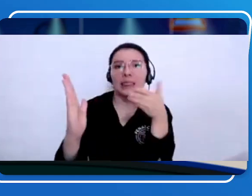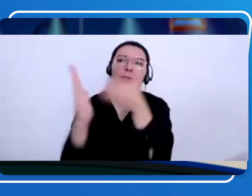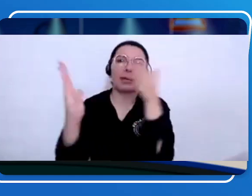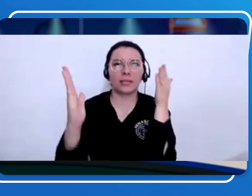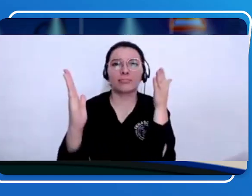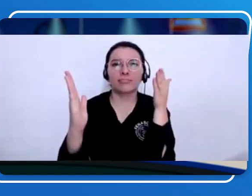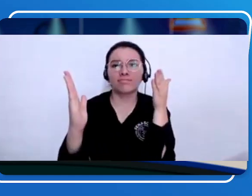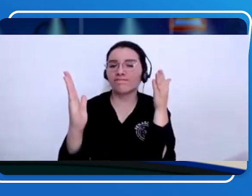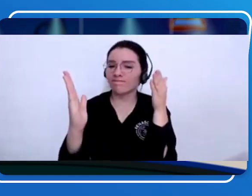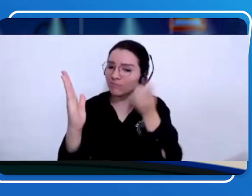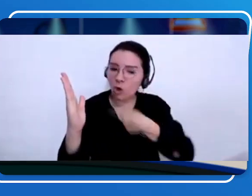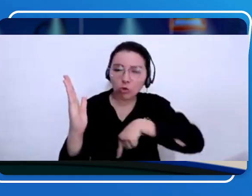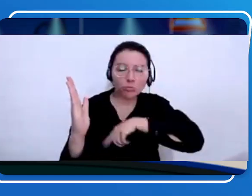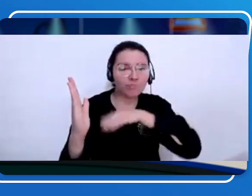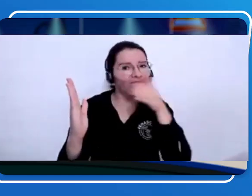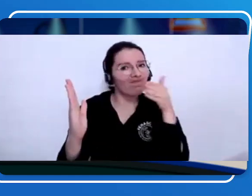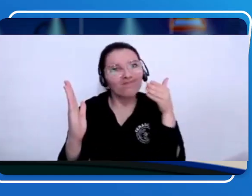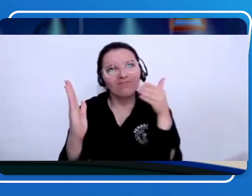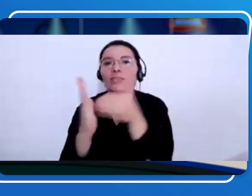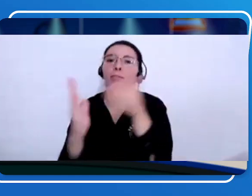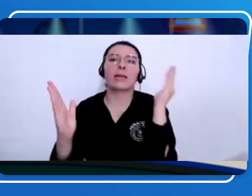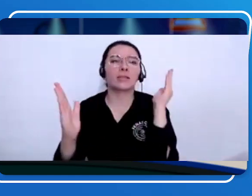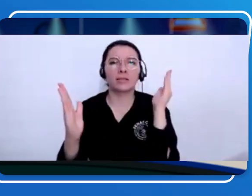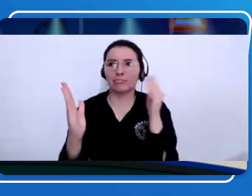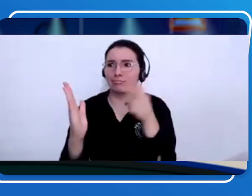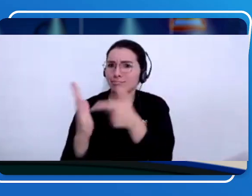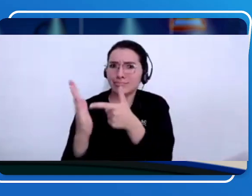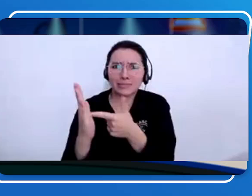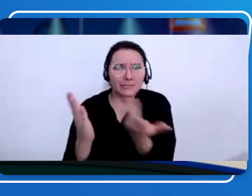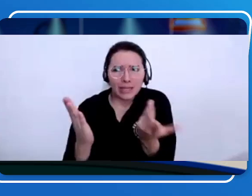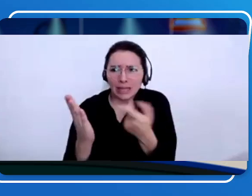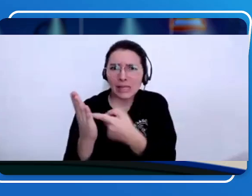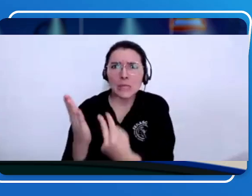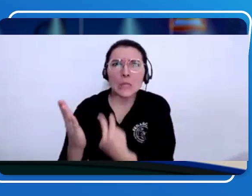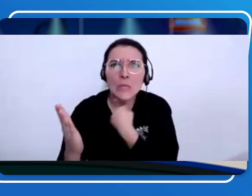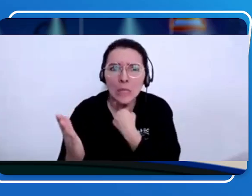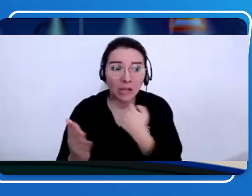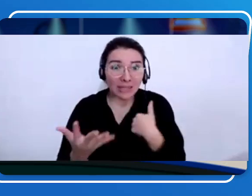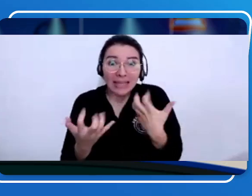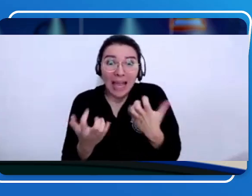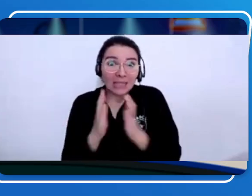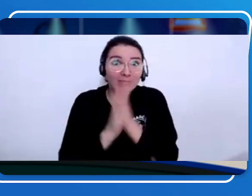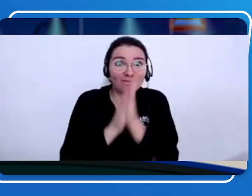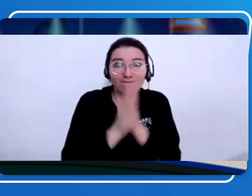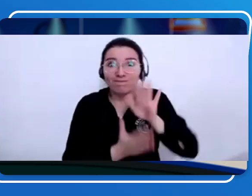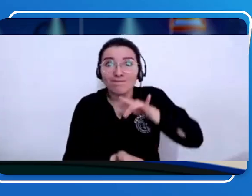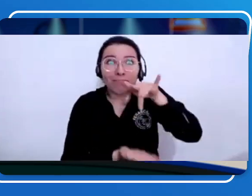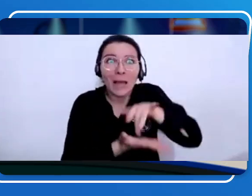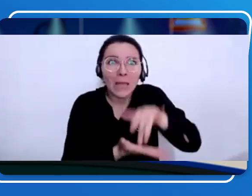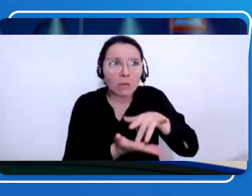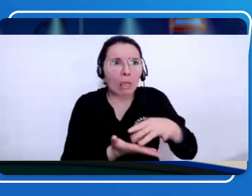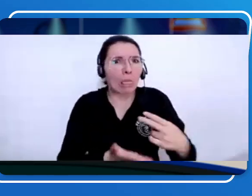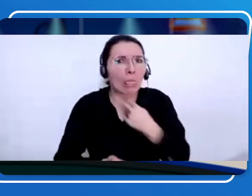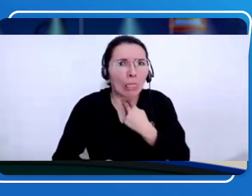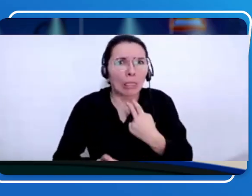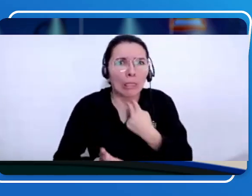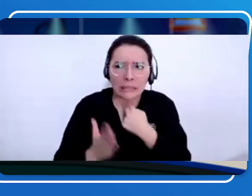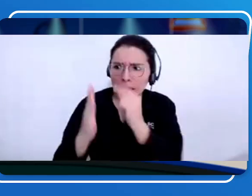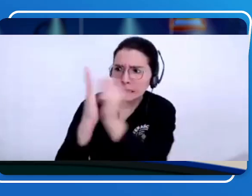Vamos a demandar ese decreto que no permite una participación efectiva y condiciona de